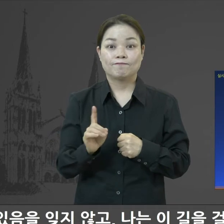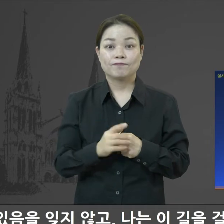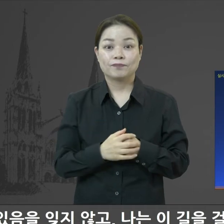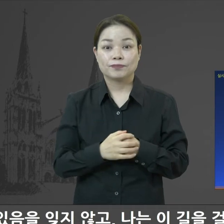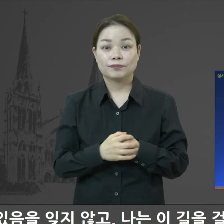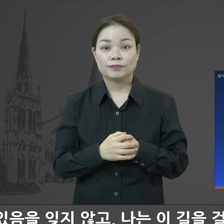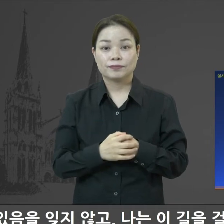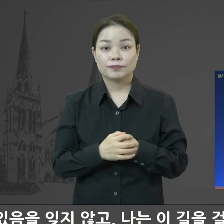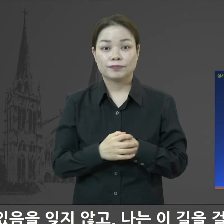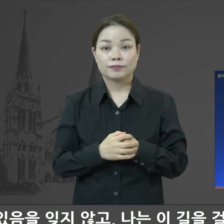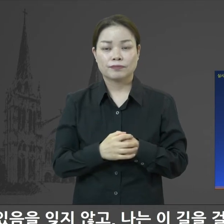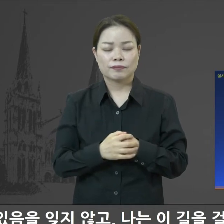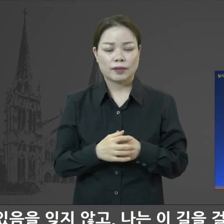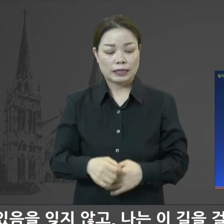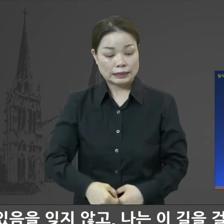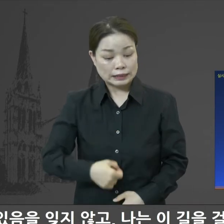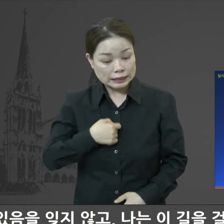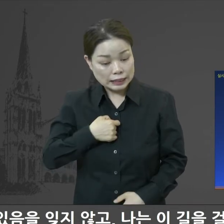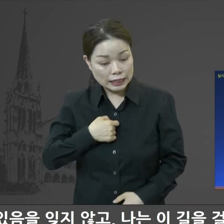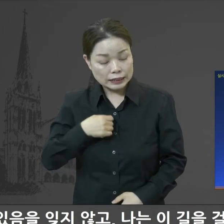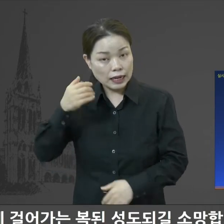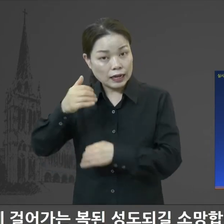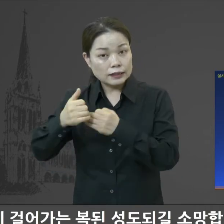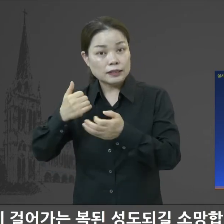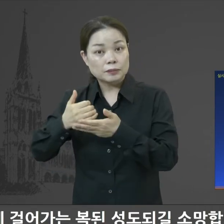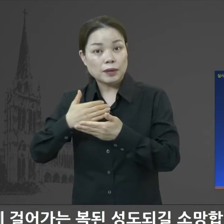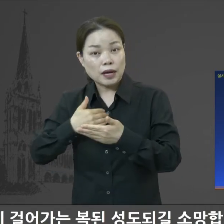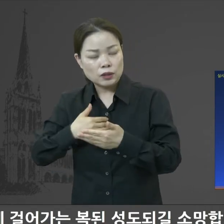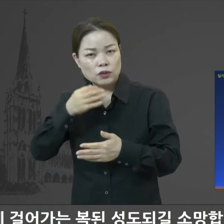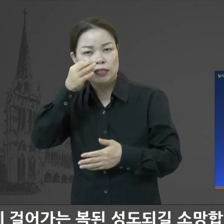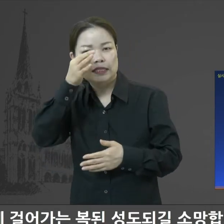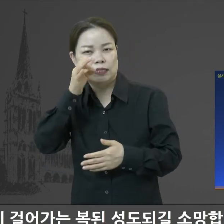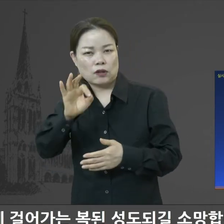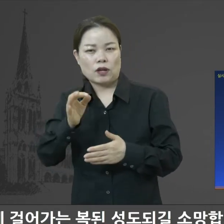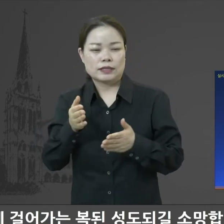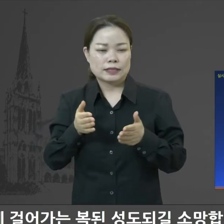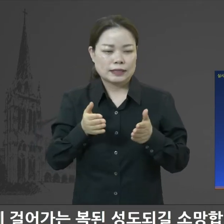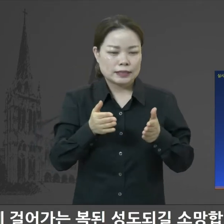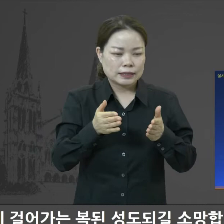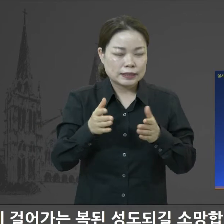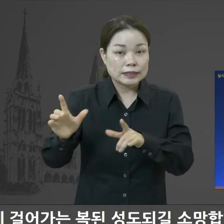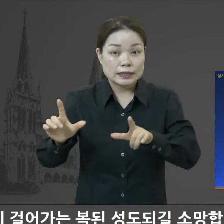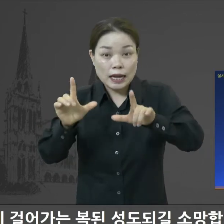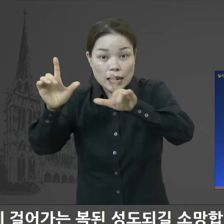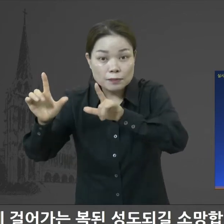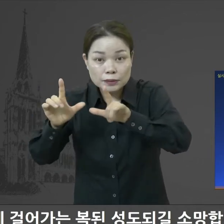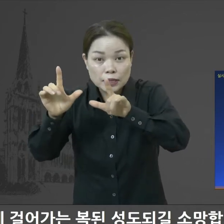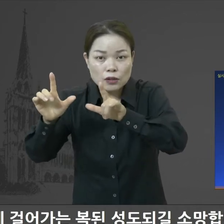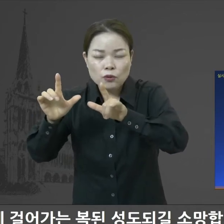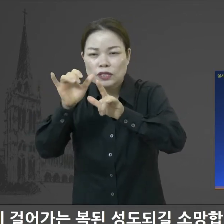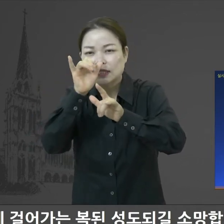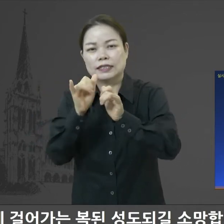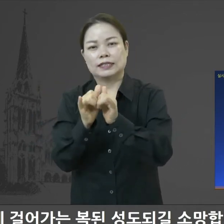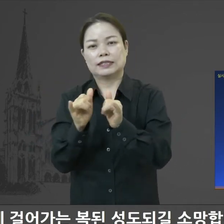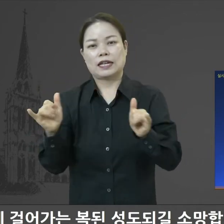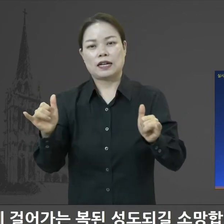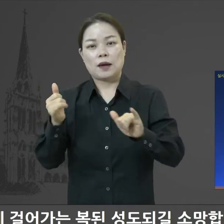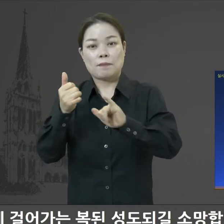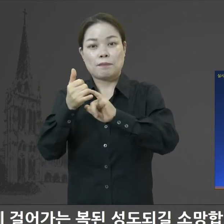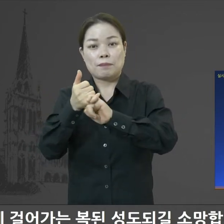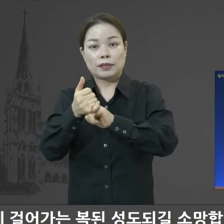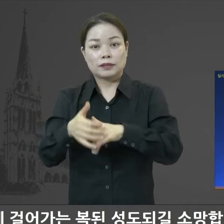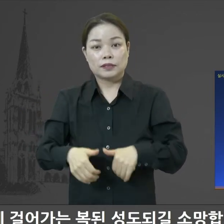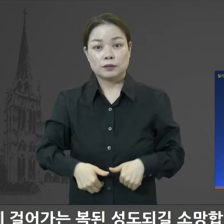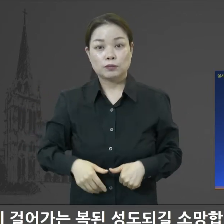무엇이냐면, 그렇게 의의 길, 하나님이 알고 인정하는 길을 걸어가고 있는 자가 반드시 해야 할